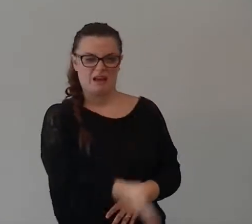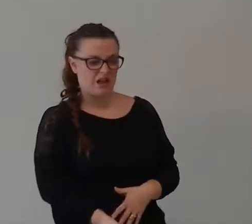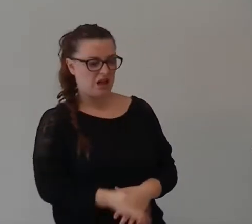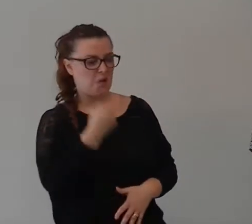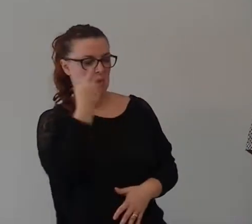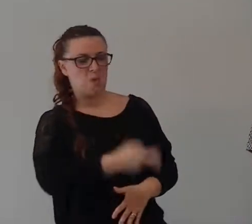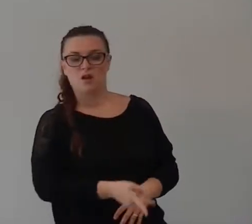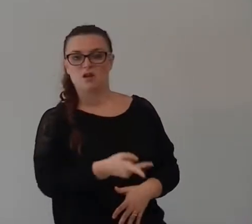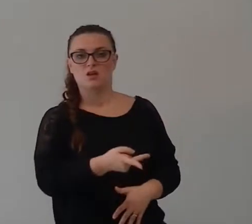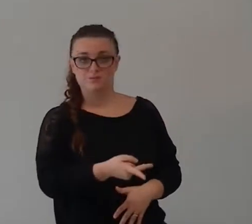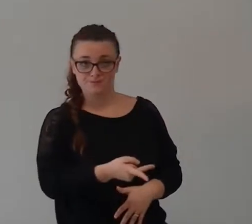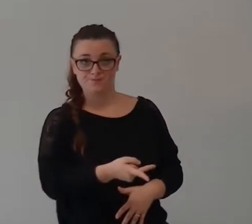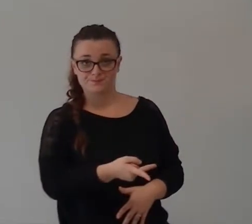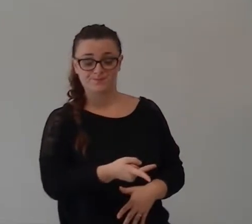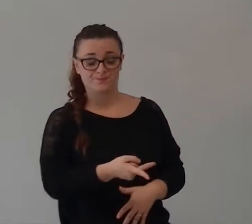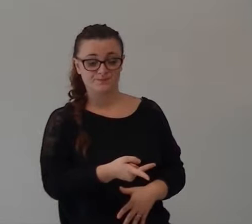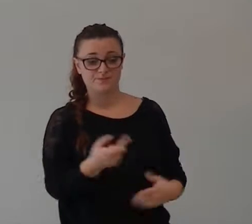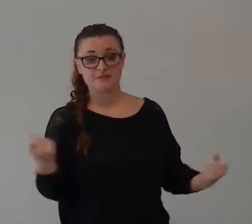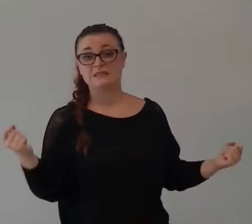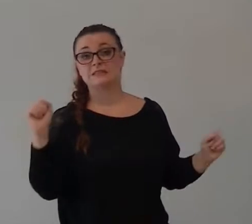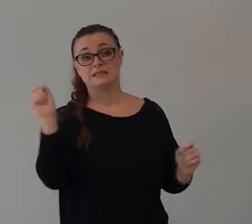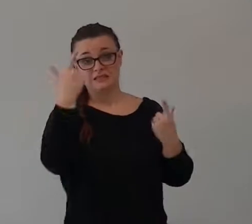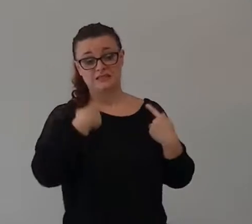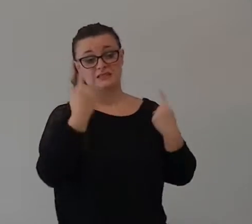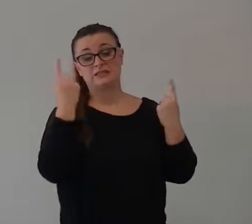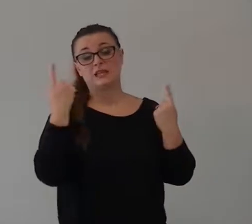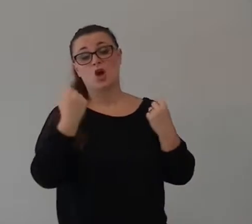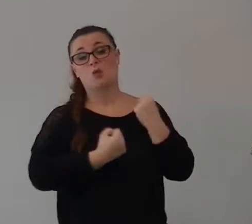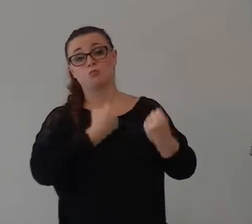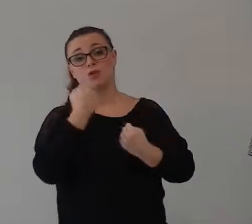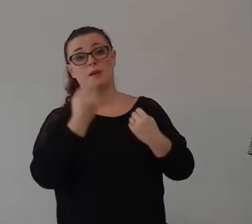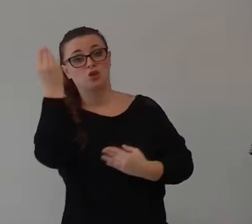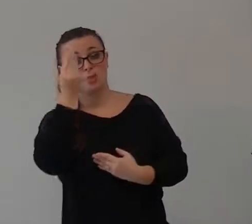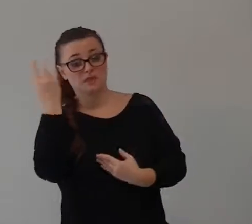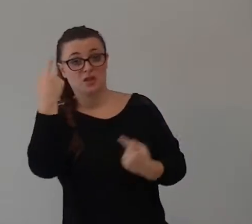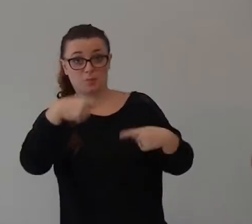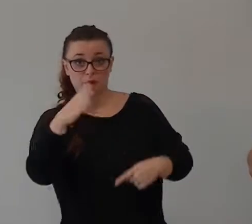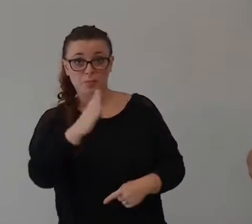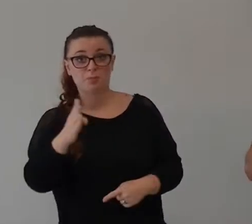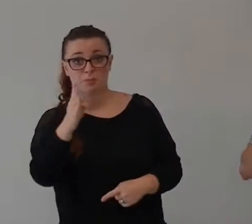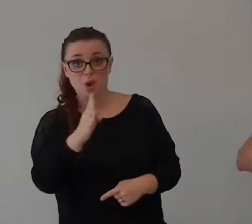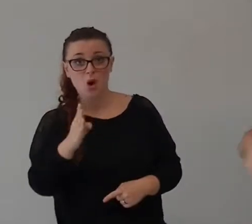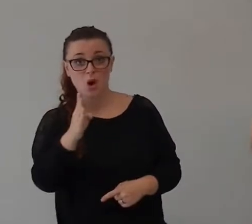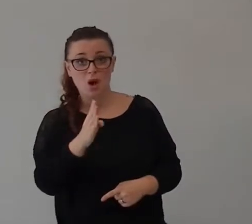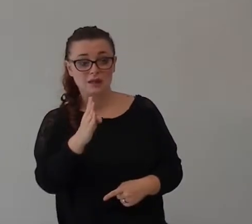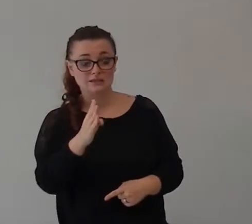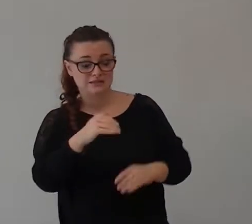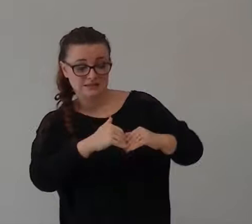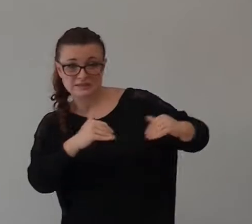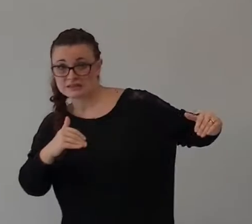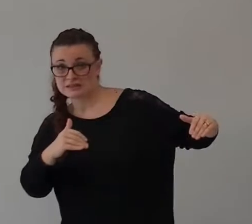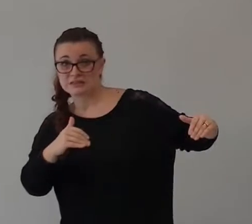moabita, per lui una vedova polverosa, sudata, pagana, e chi ci si vuole avvicinare, per carità, me ne sto dall'altra parte del